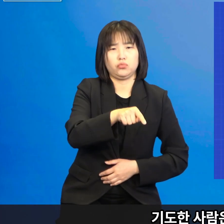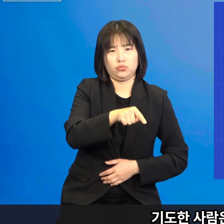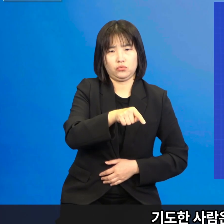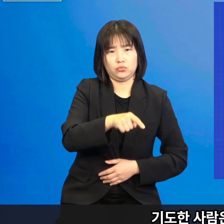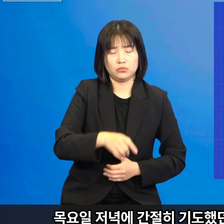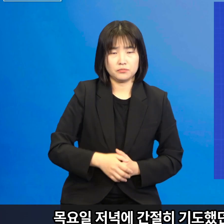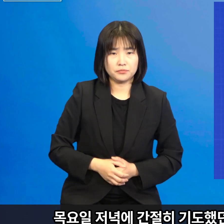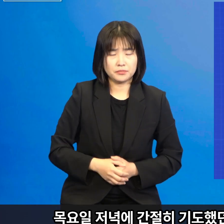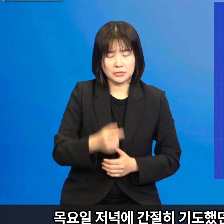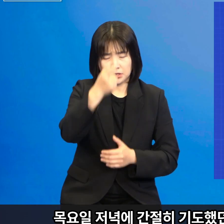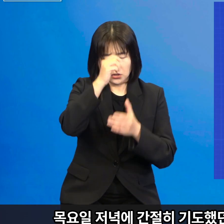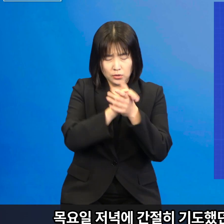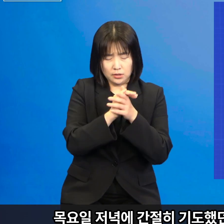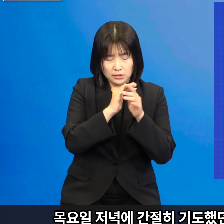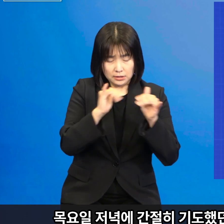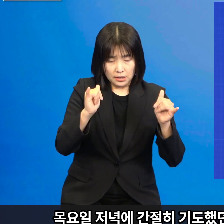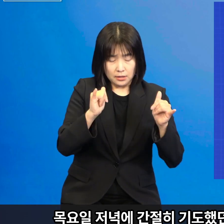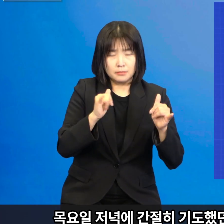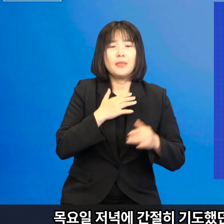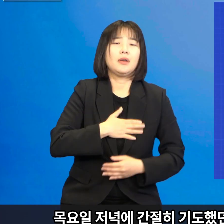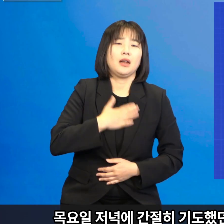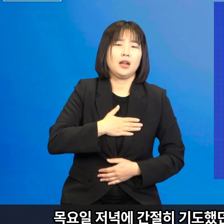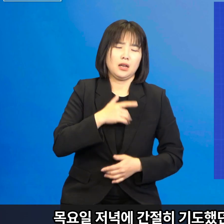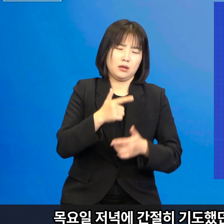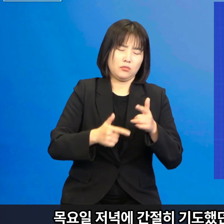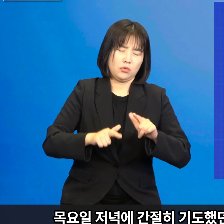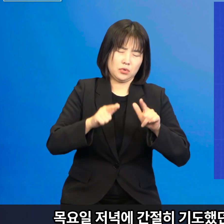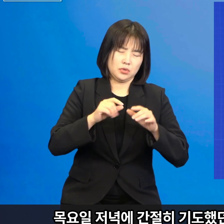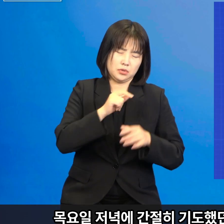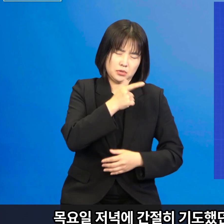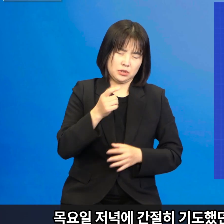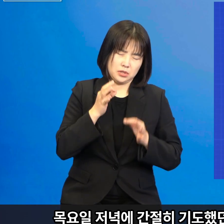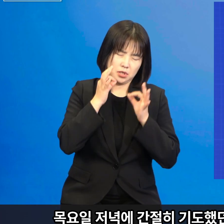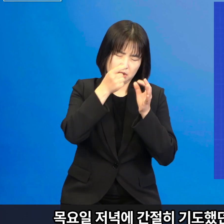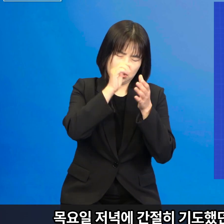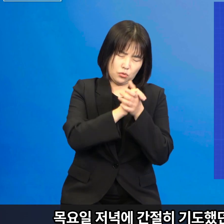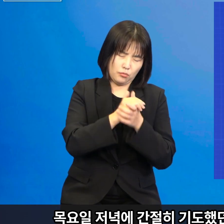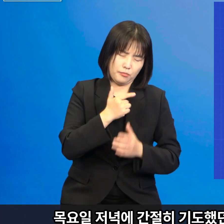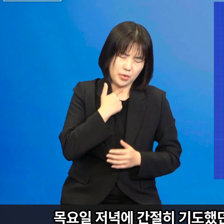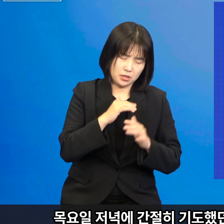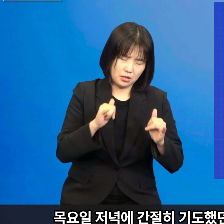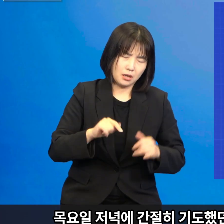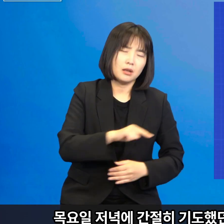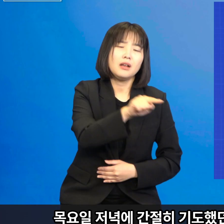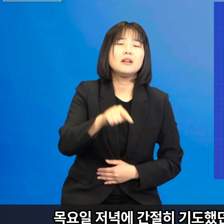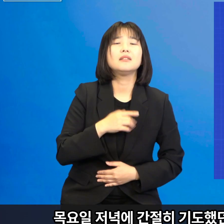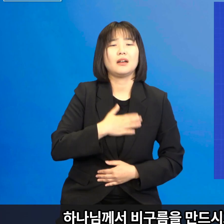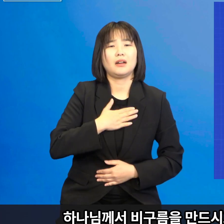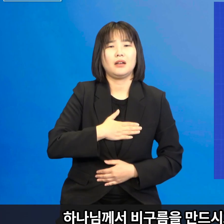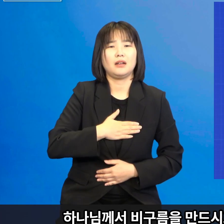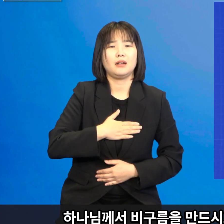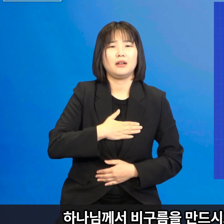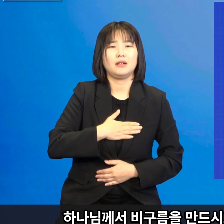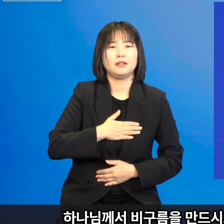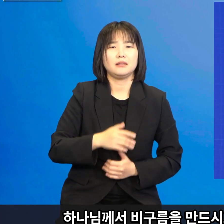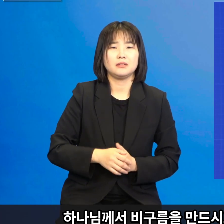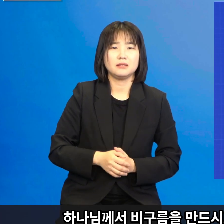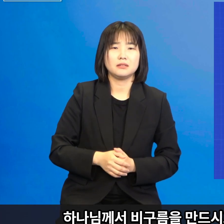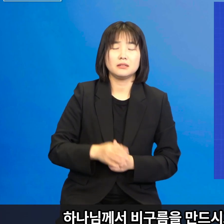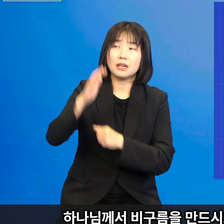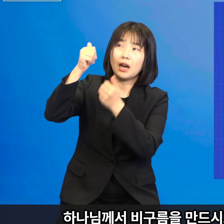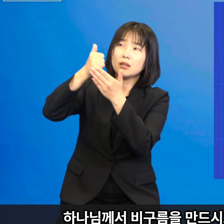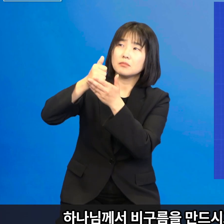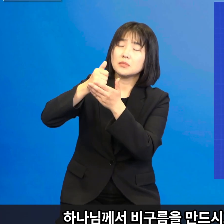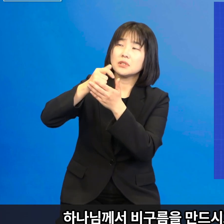기도한 사람은 아는 거야. 목요일 저녁에 간절히 기도했던 사람, 주님 비를 내려주십시오. 하나님께서 비구름을